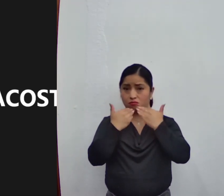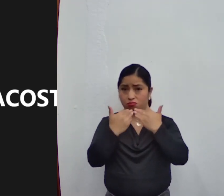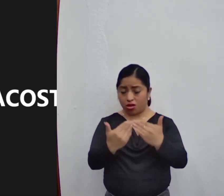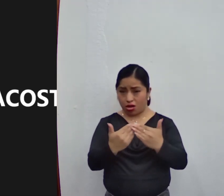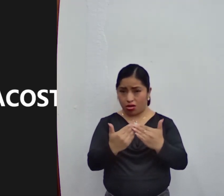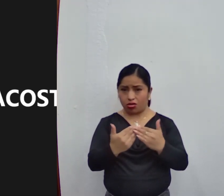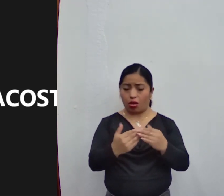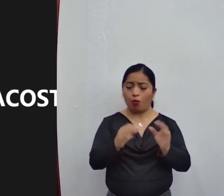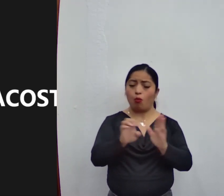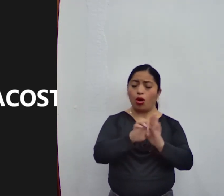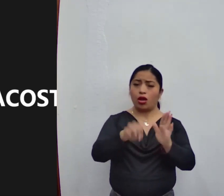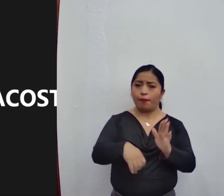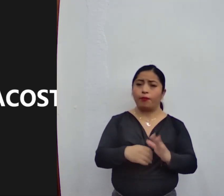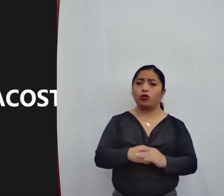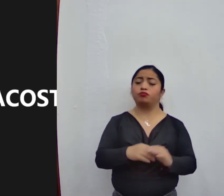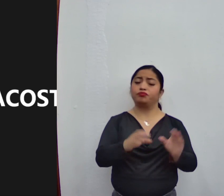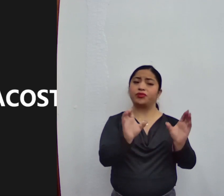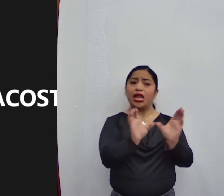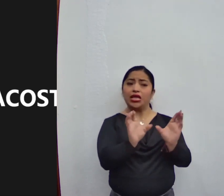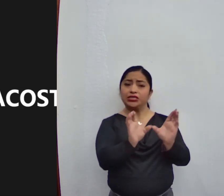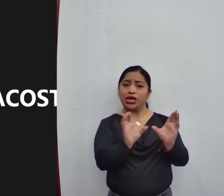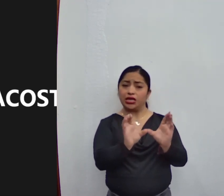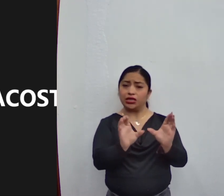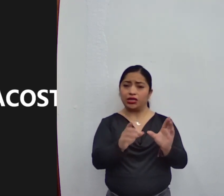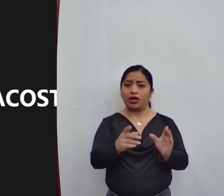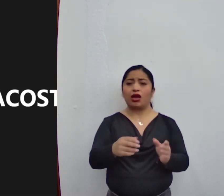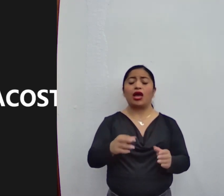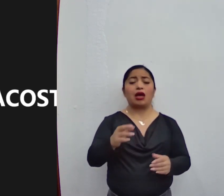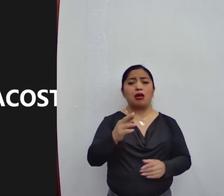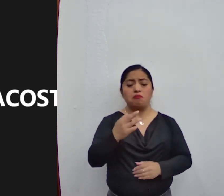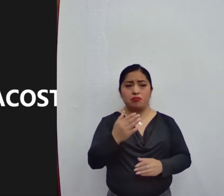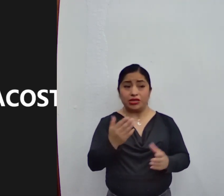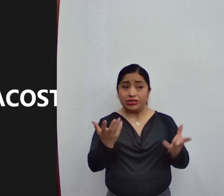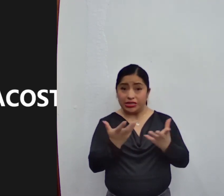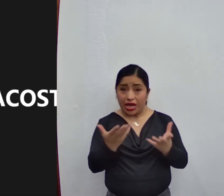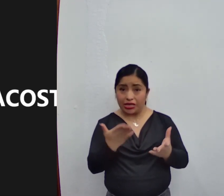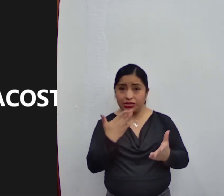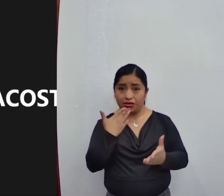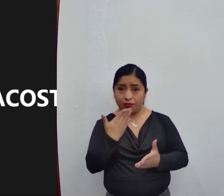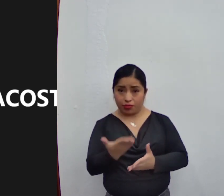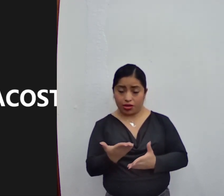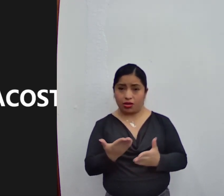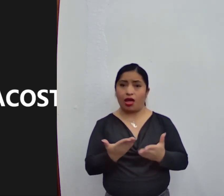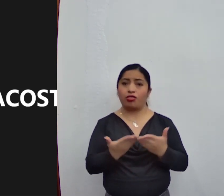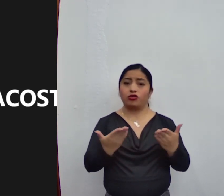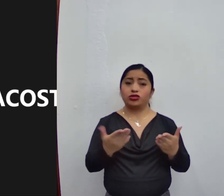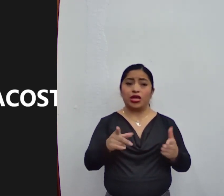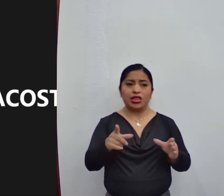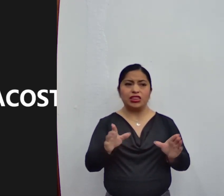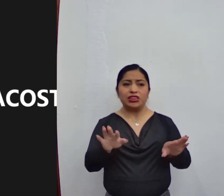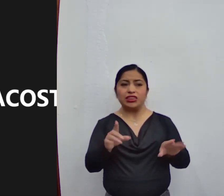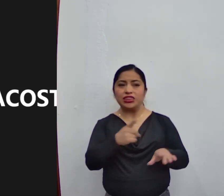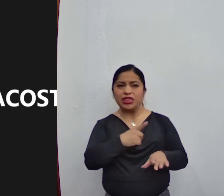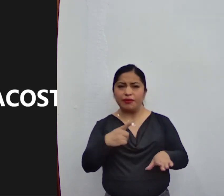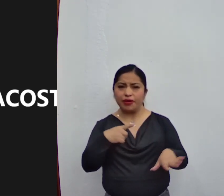o las normas con las que se realizan se unificaran y se